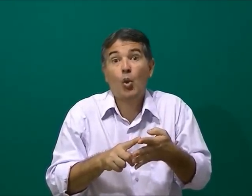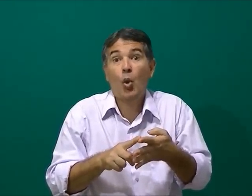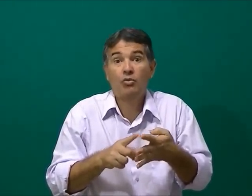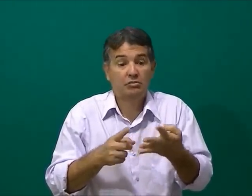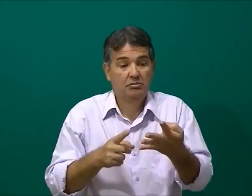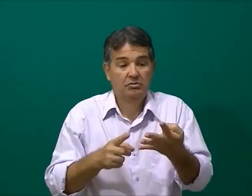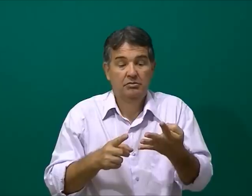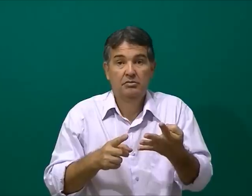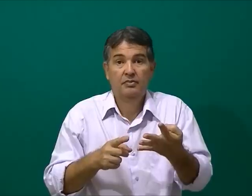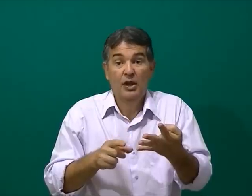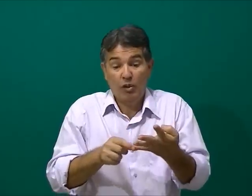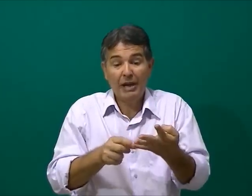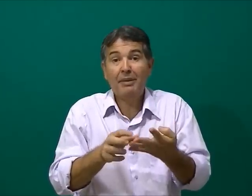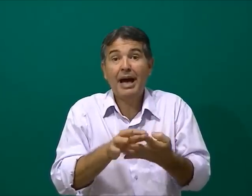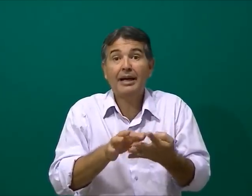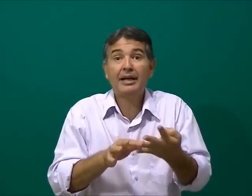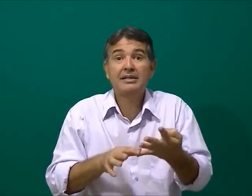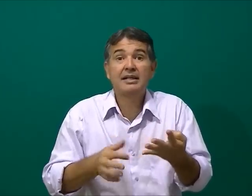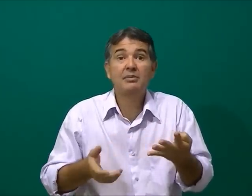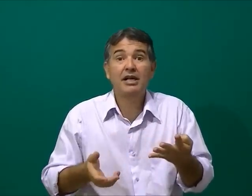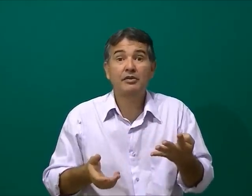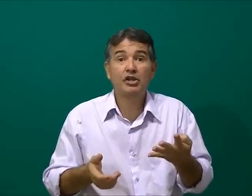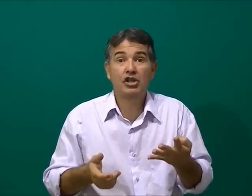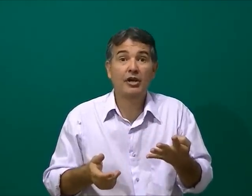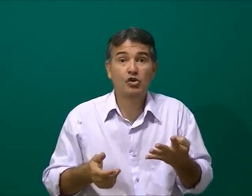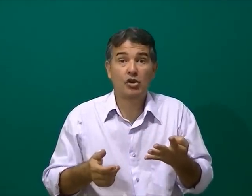cachorro. Qual é a marca que esses animais vão deixar no chão?